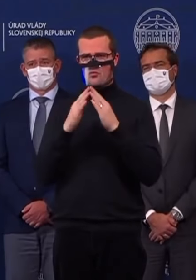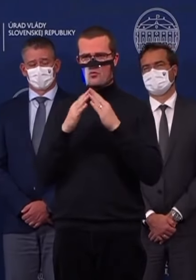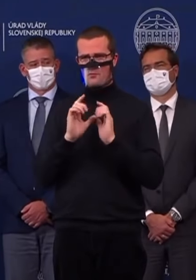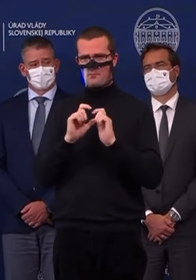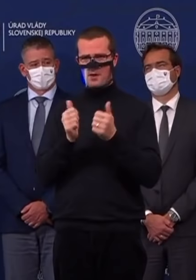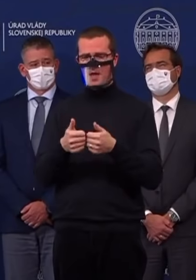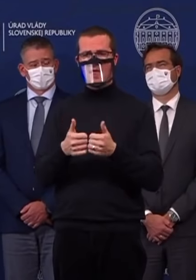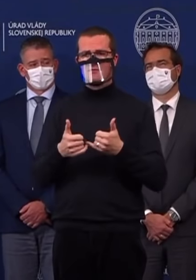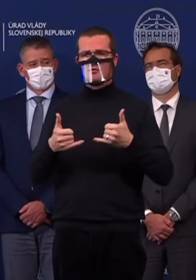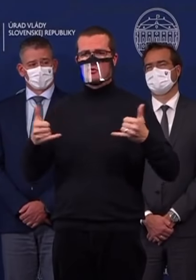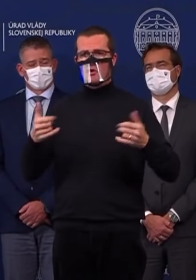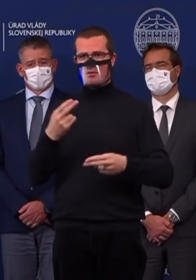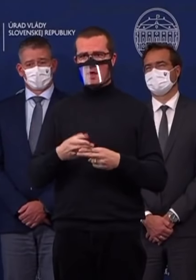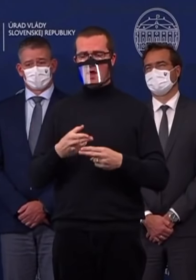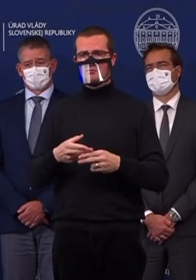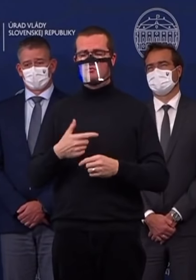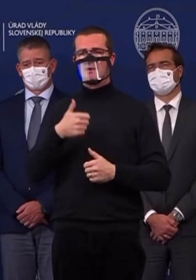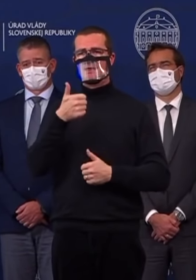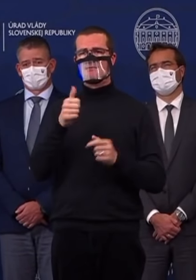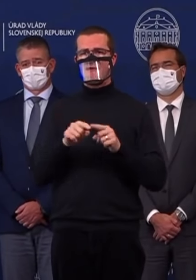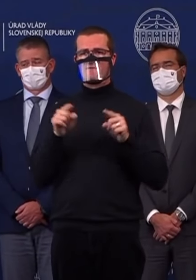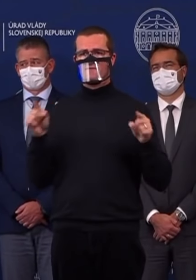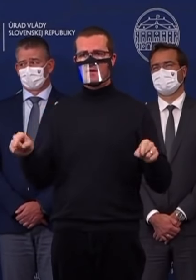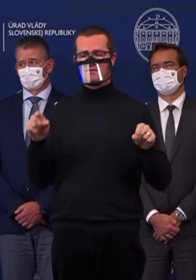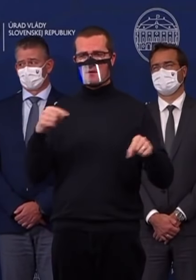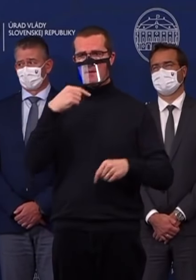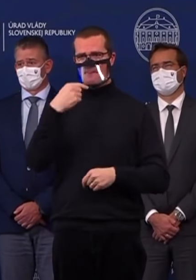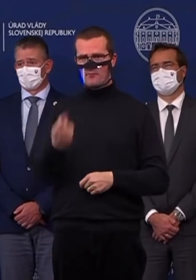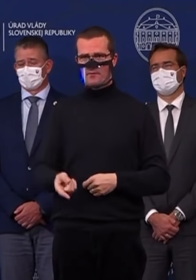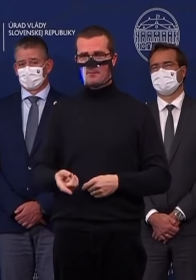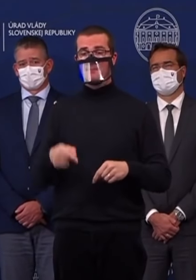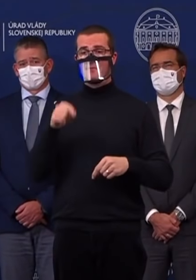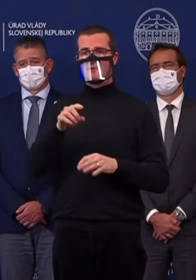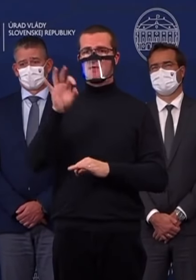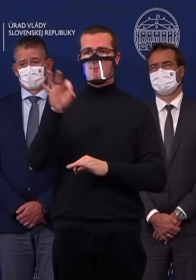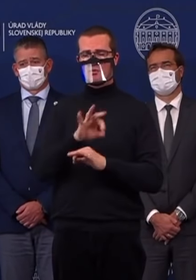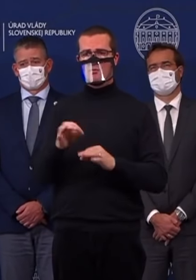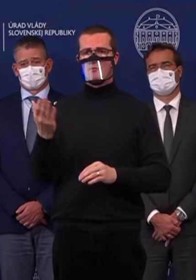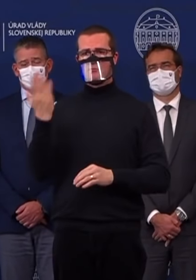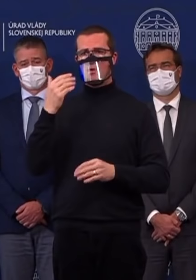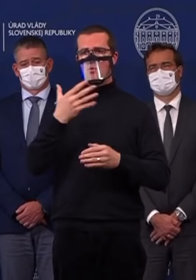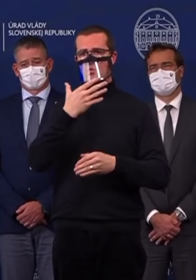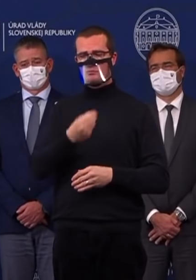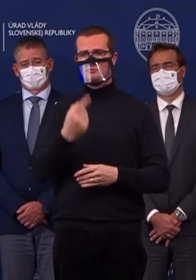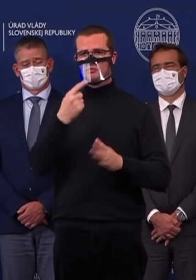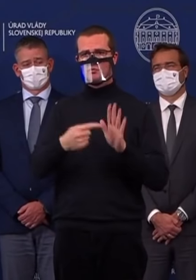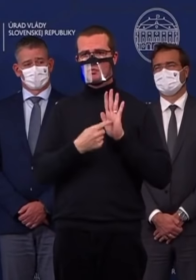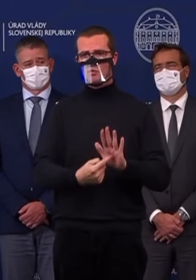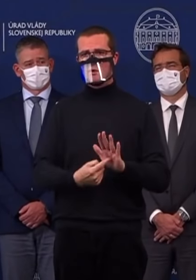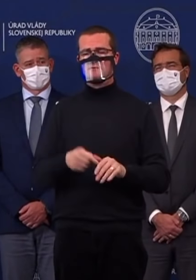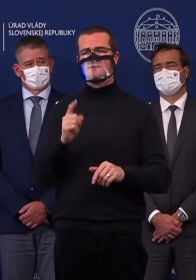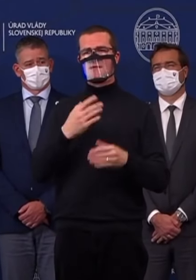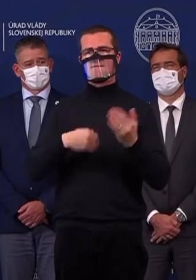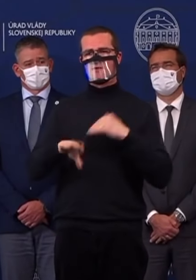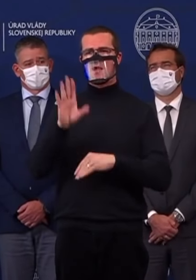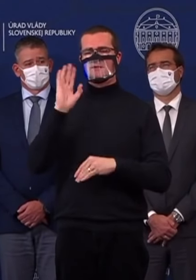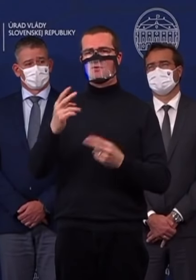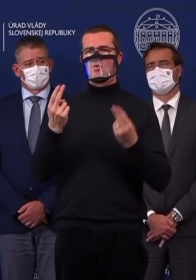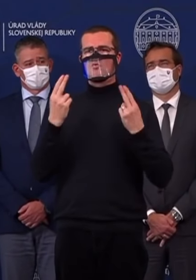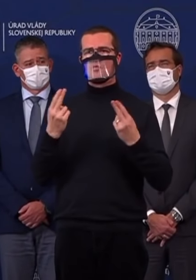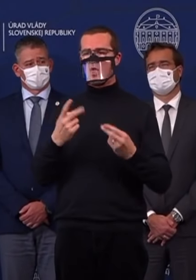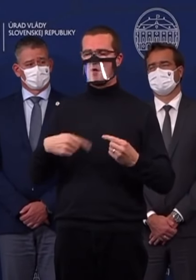nákazu. Môžem to zhrnúť jednou vetou tak, že tento projekt bol úspešný a ukázal viac ako